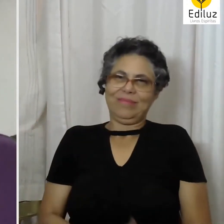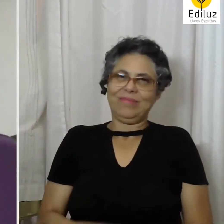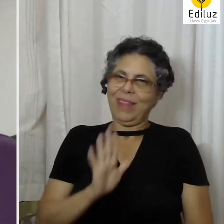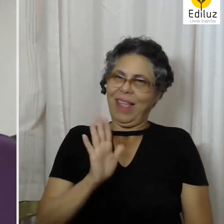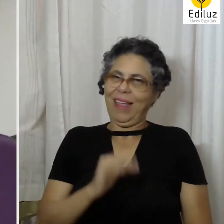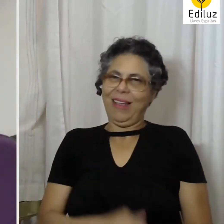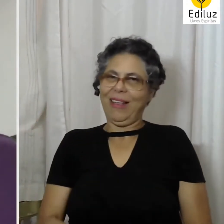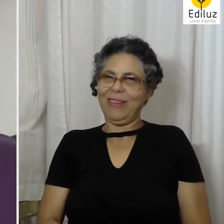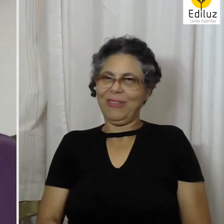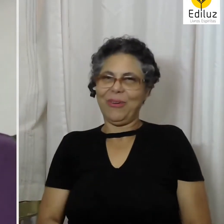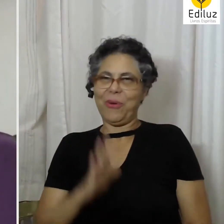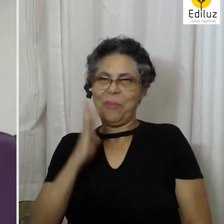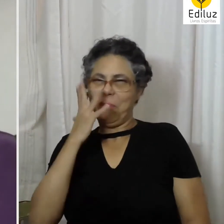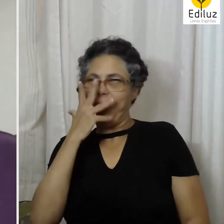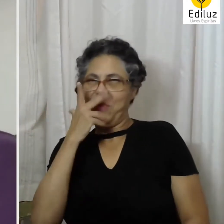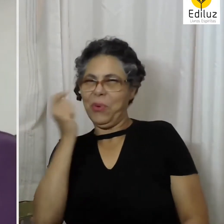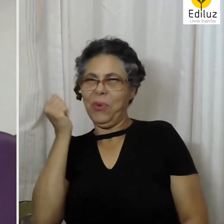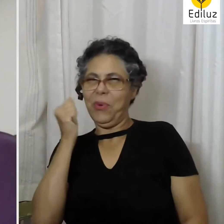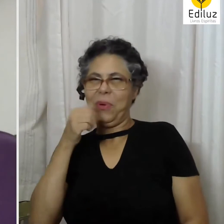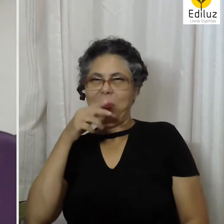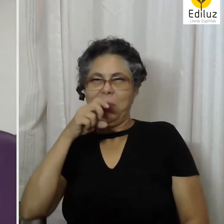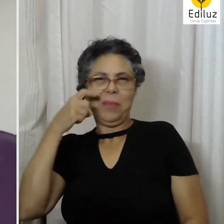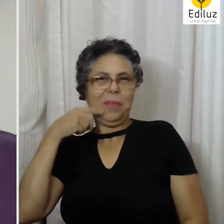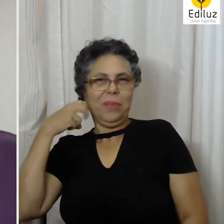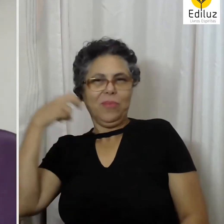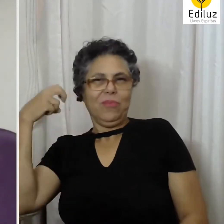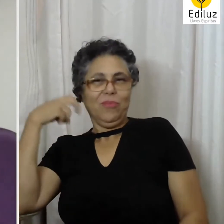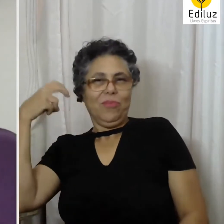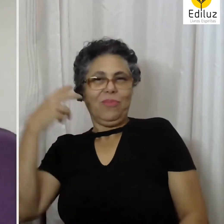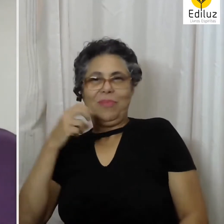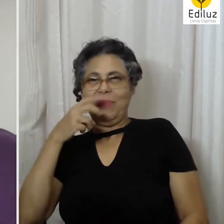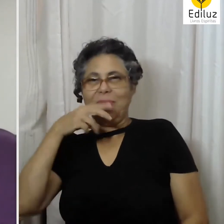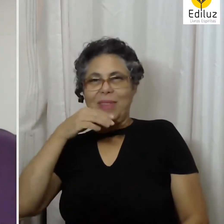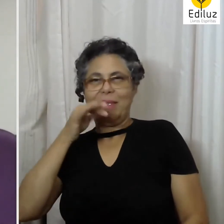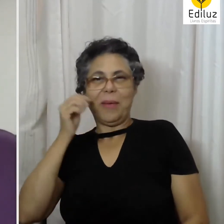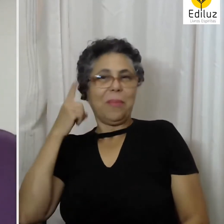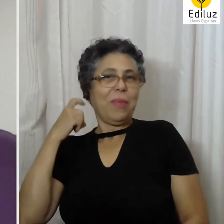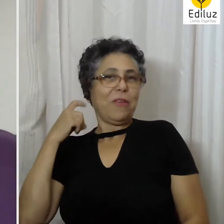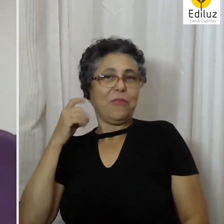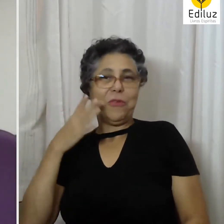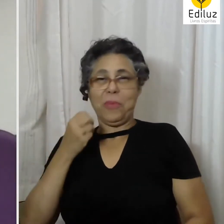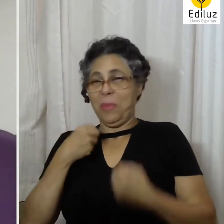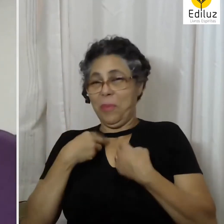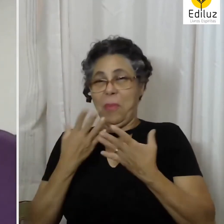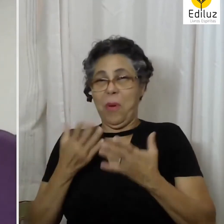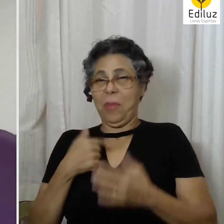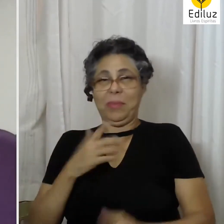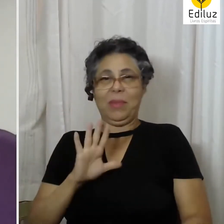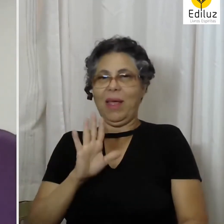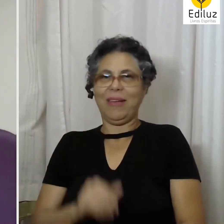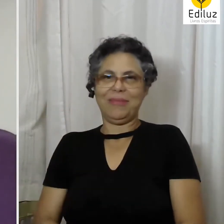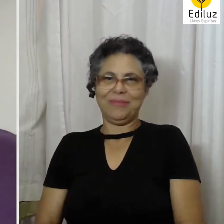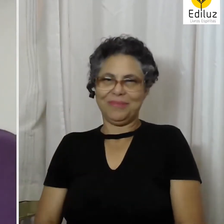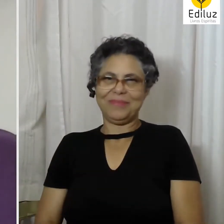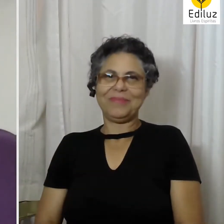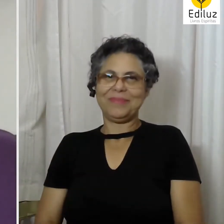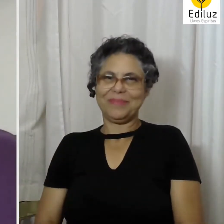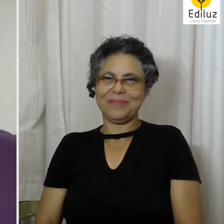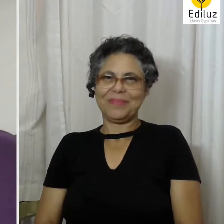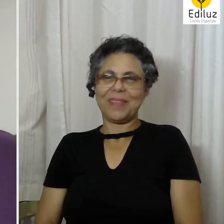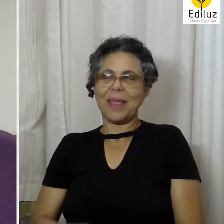que embelezam, aos perfumes que me deixam bem, mas as